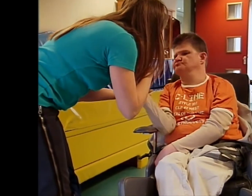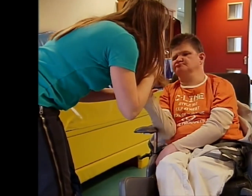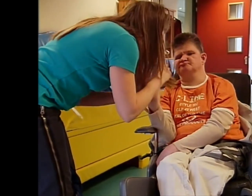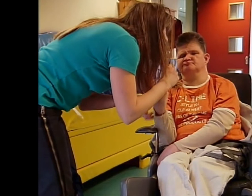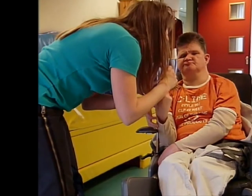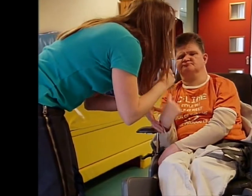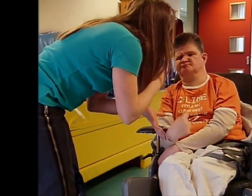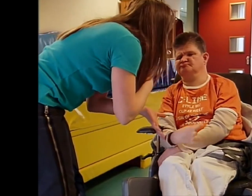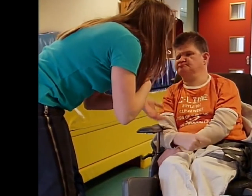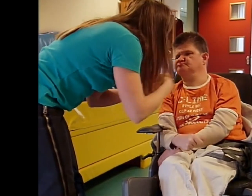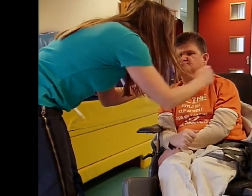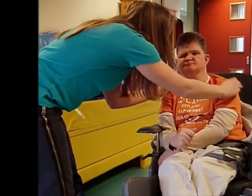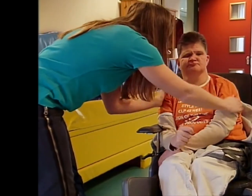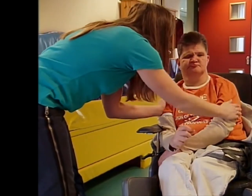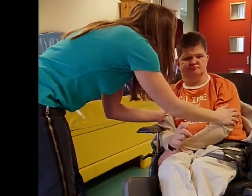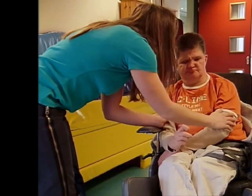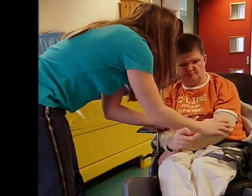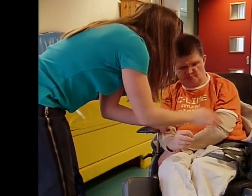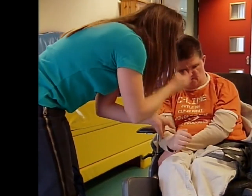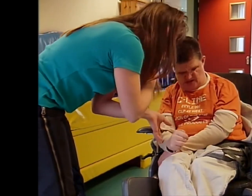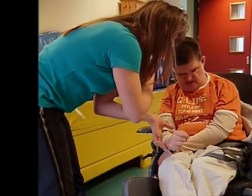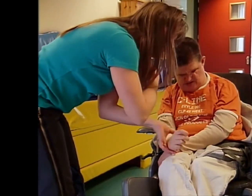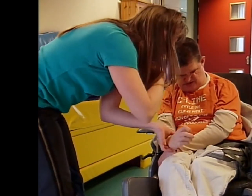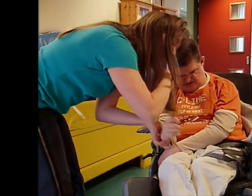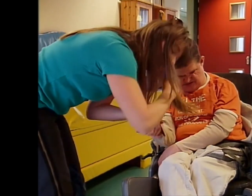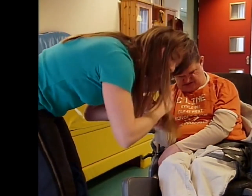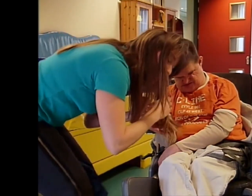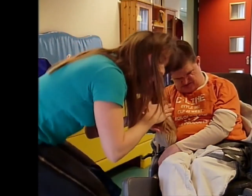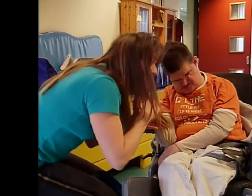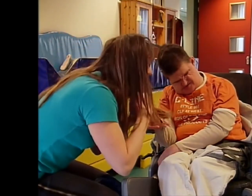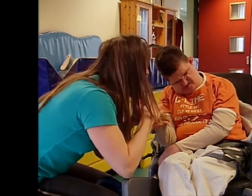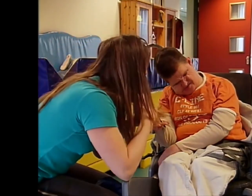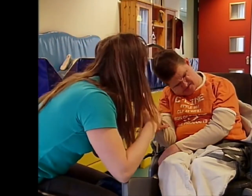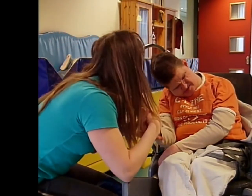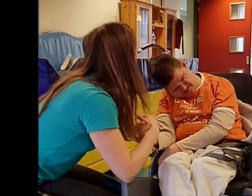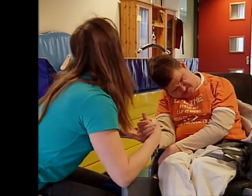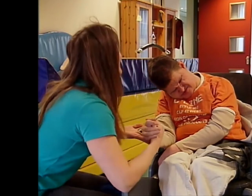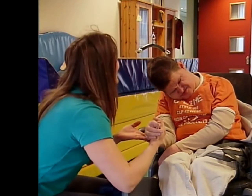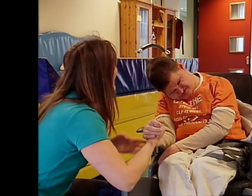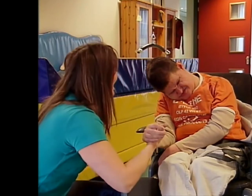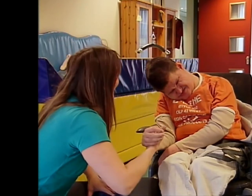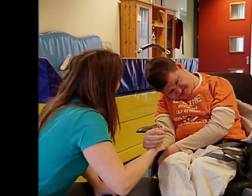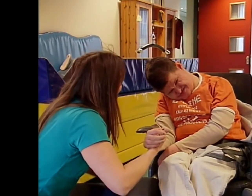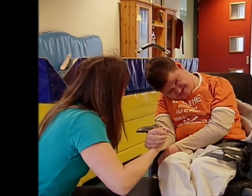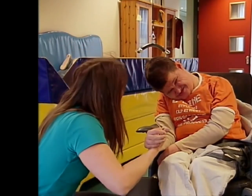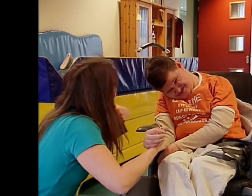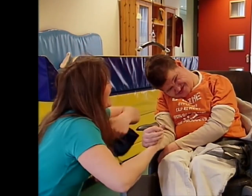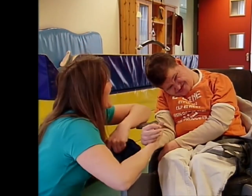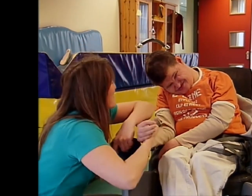echt tijd om zijn wereld los te laten. Door zijn arm te bewegen en mijn haar, mijn naamverwijzer, te laten voelen, probeer